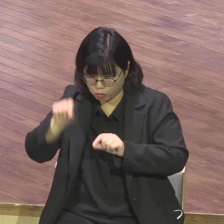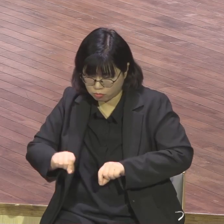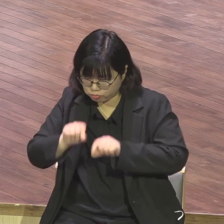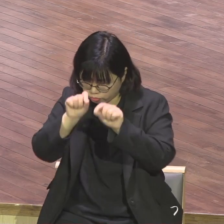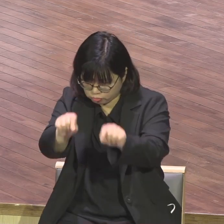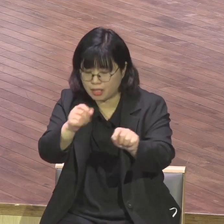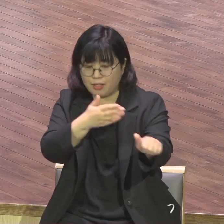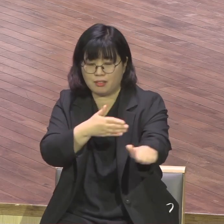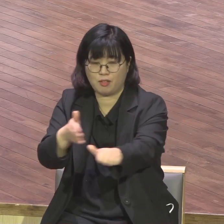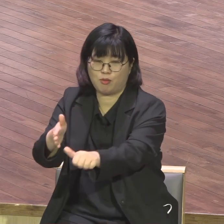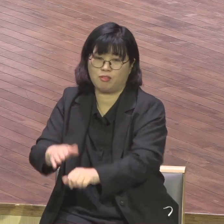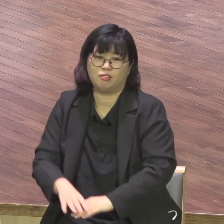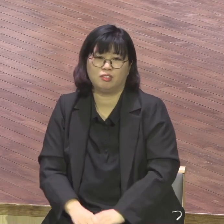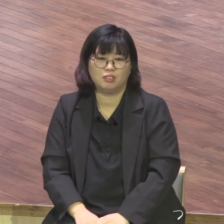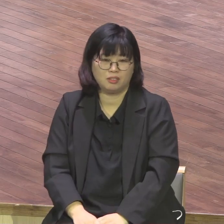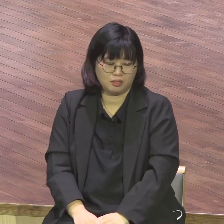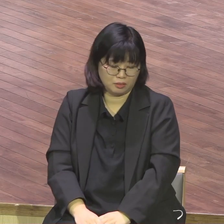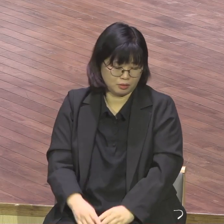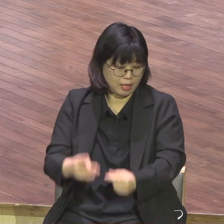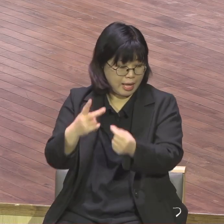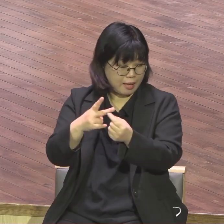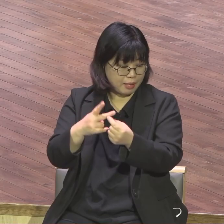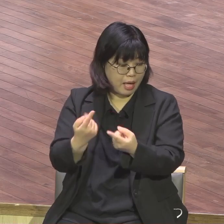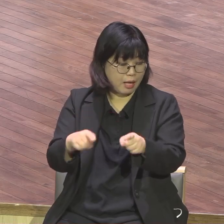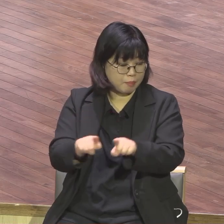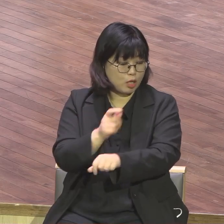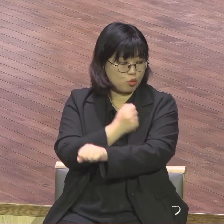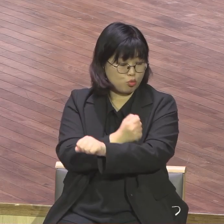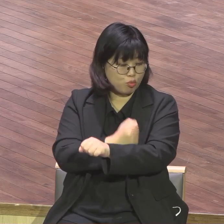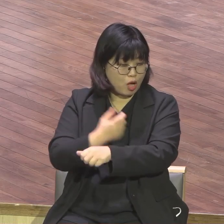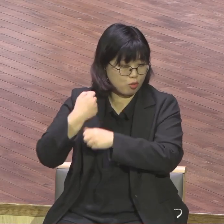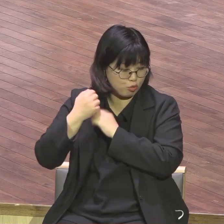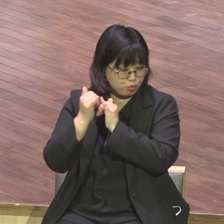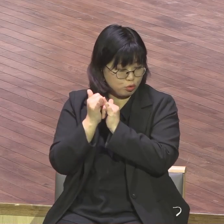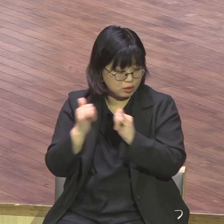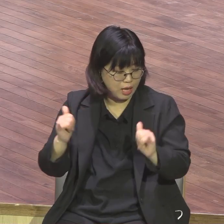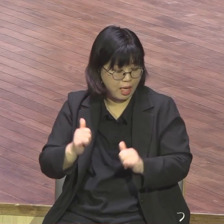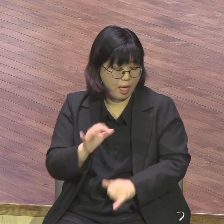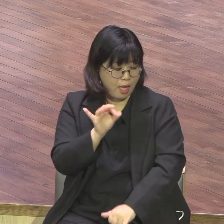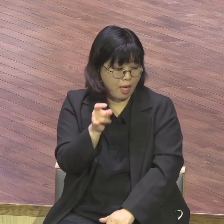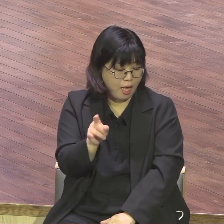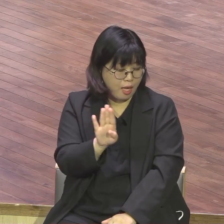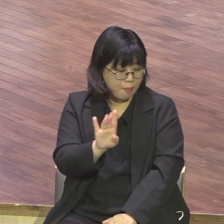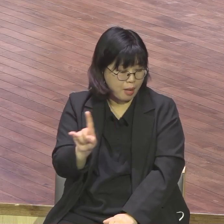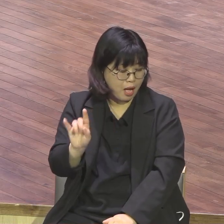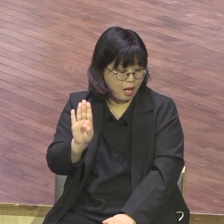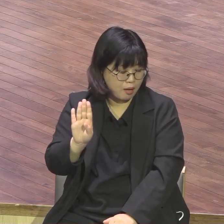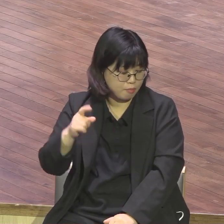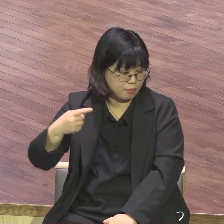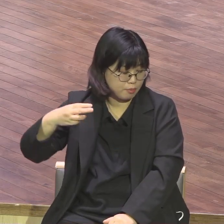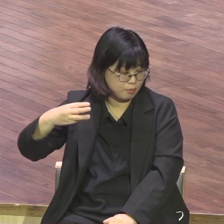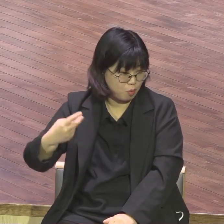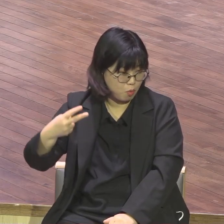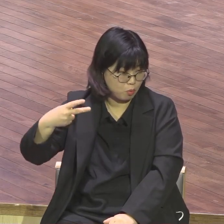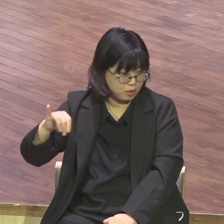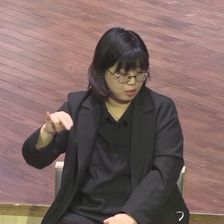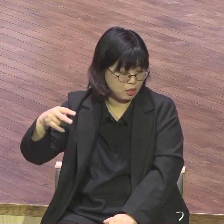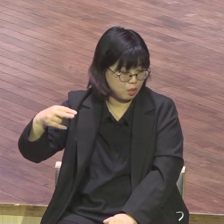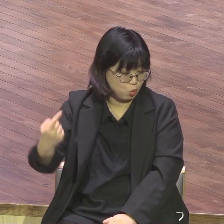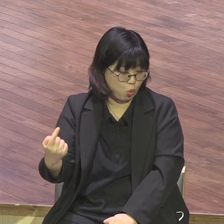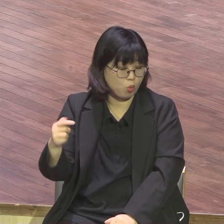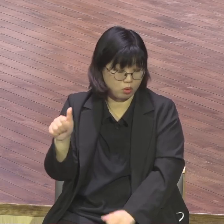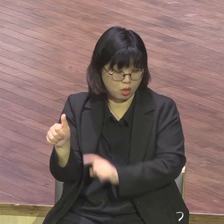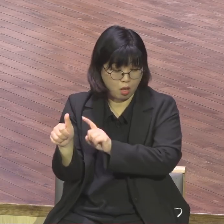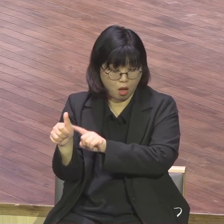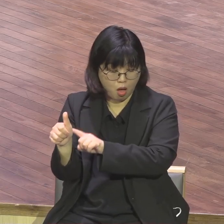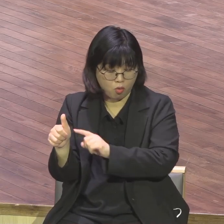번째로 함께 수고한 군사 에바브로디도입니다. 25절 봅니다. 그러나 에바브로디도를 네게 보내는 것이